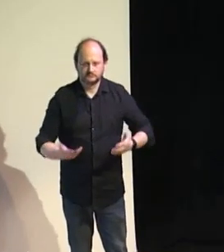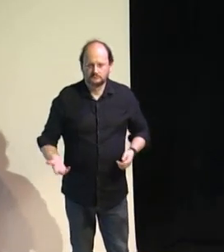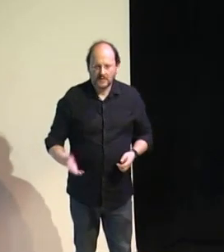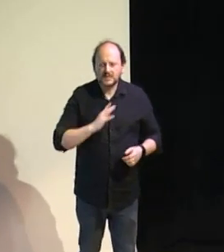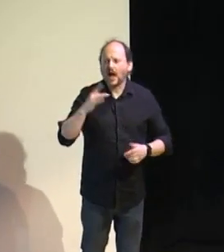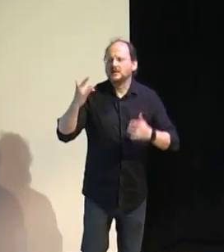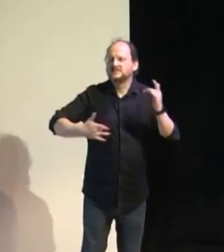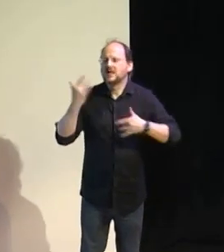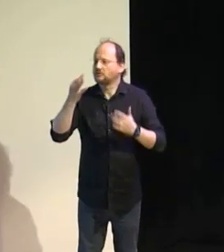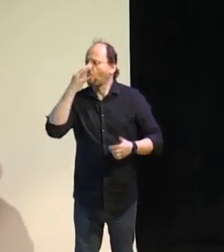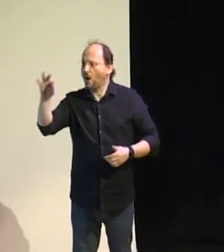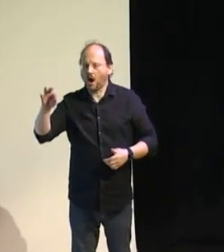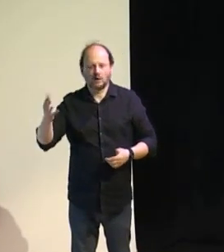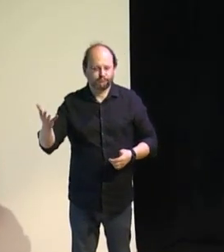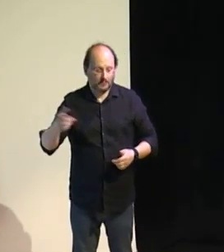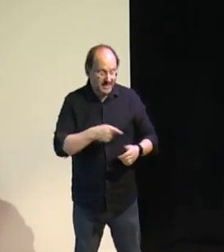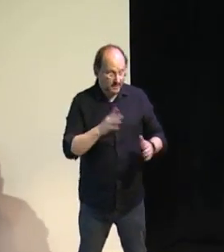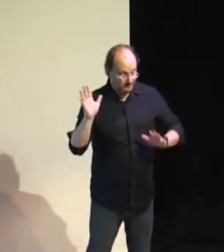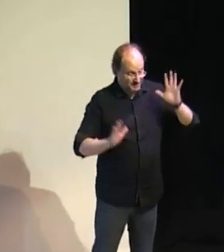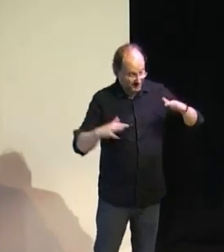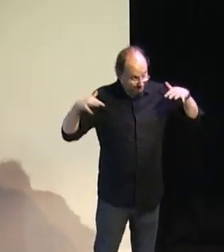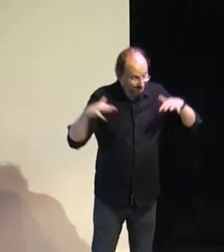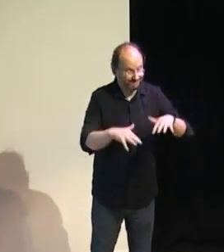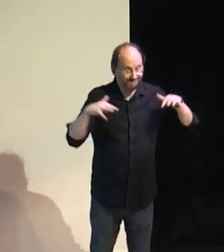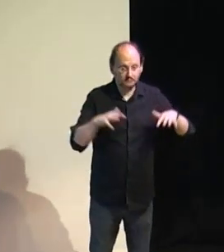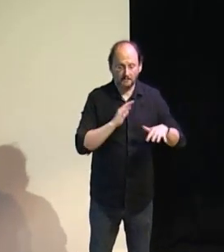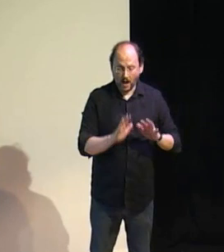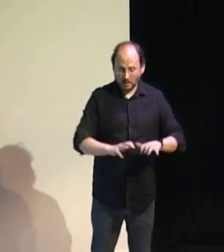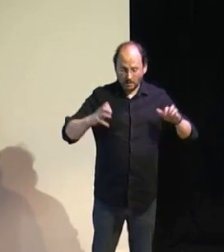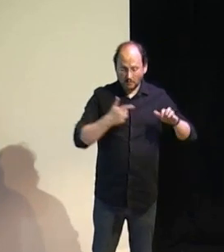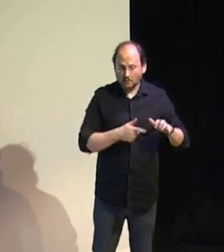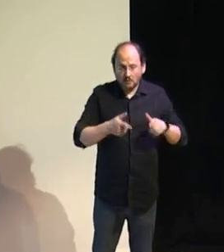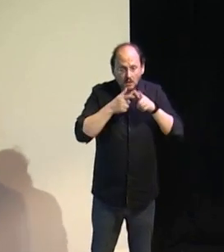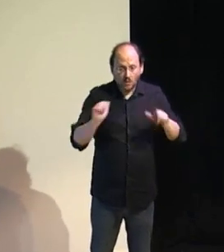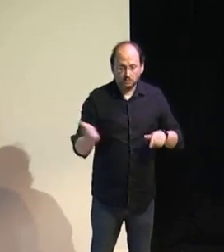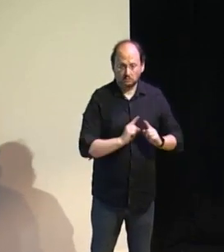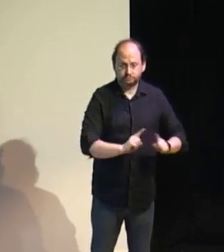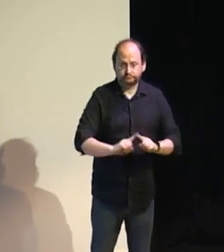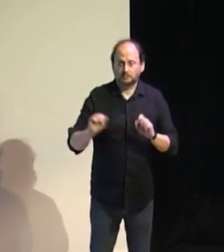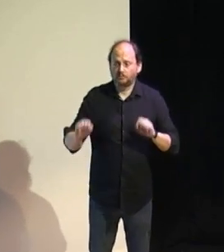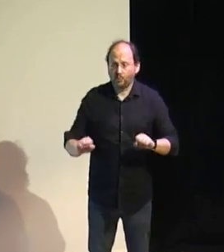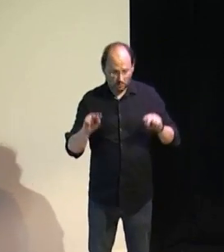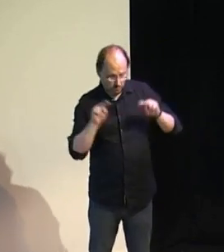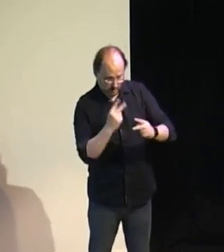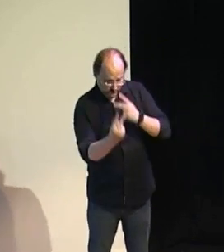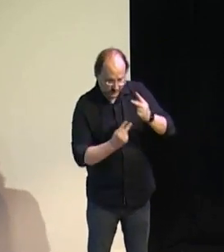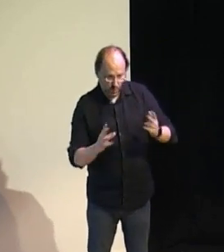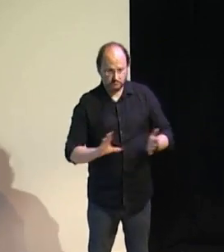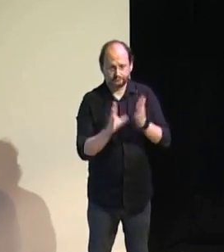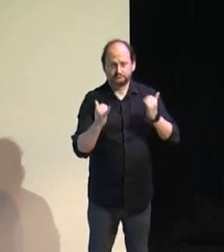personnes qui voyaient les personnes sur scène. Dans le théâtre oral, bon, ça peut passer. Mais dans le théâtre, dans les